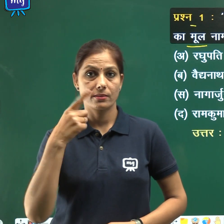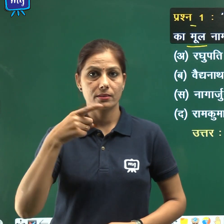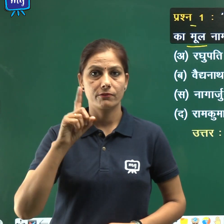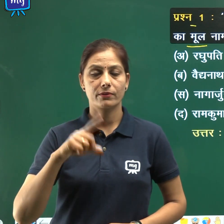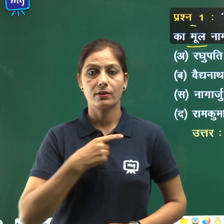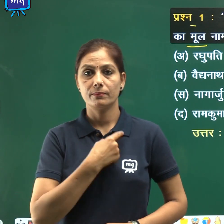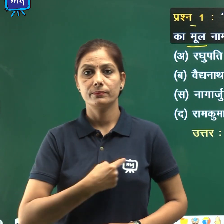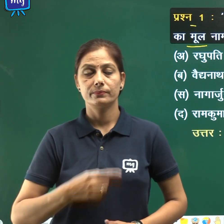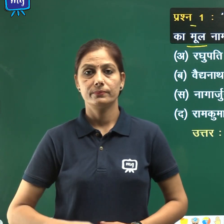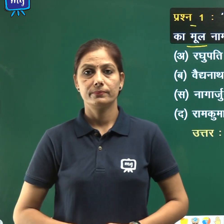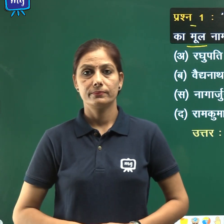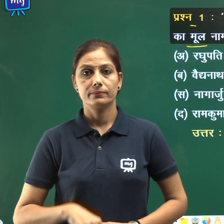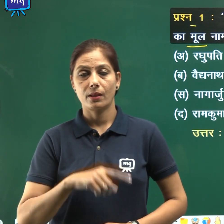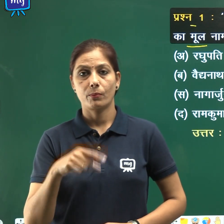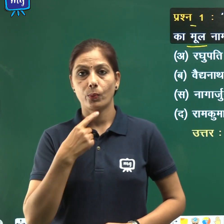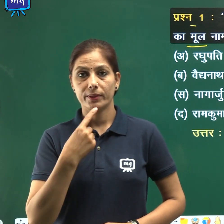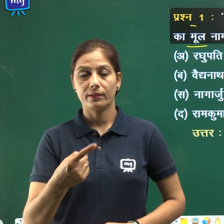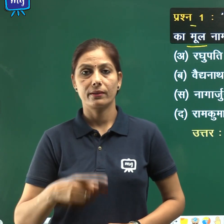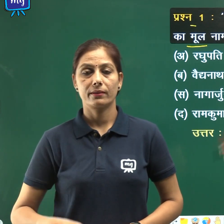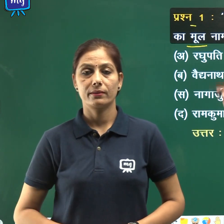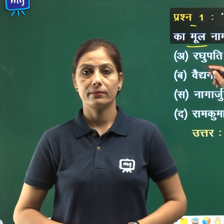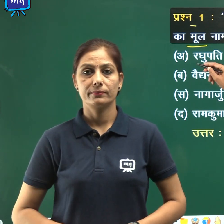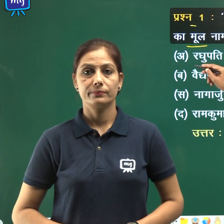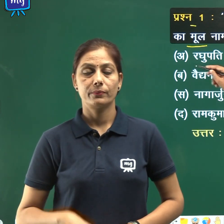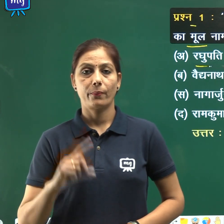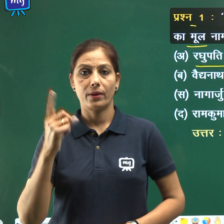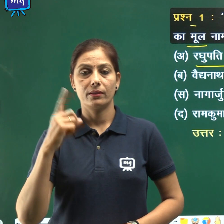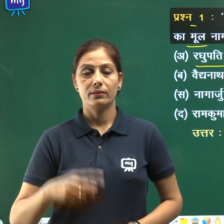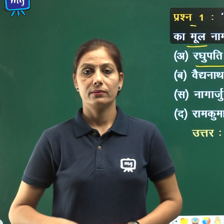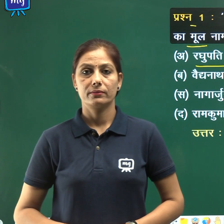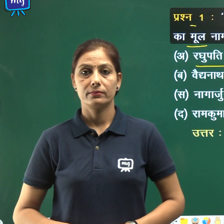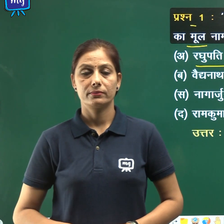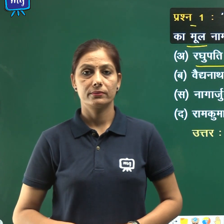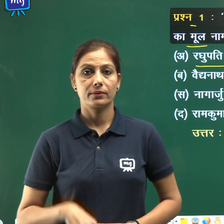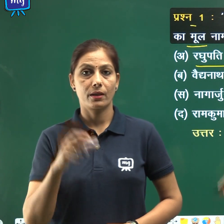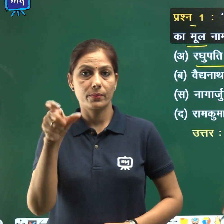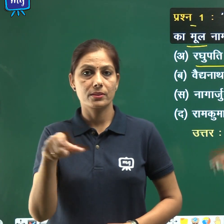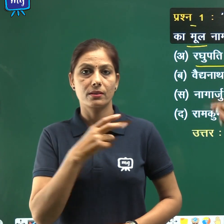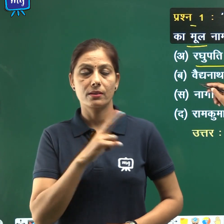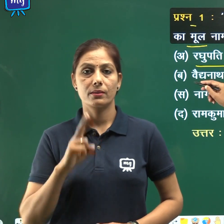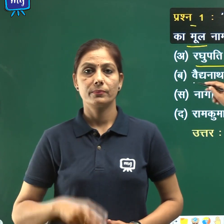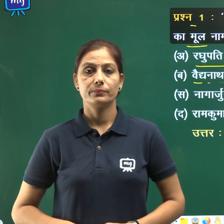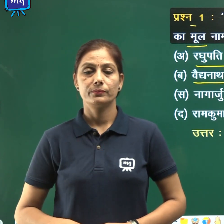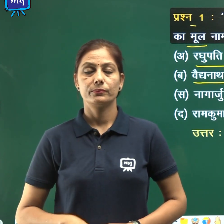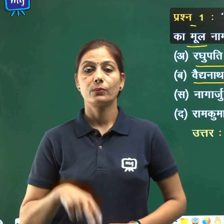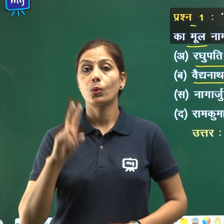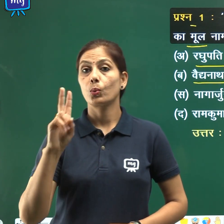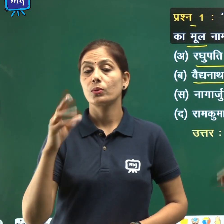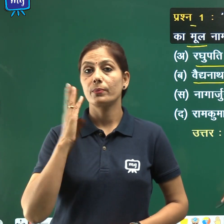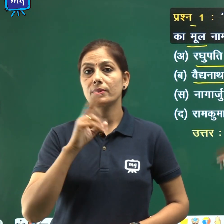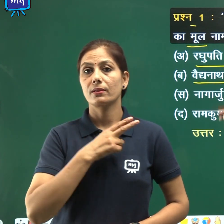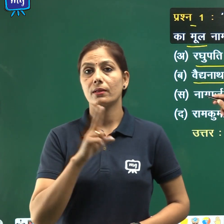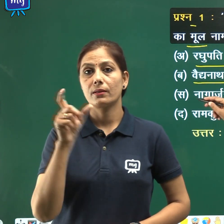विकल्प आपको बताना है। पहला रघुपति साहेब फिराक, दूसरा